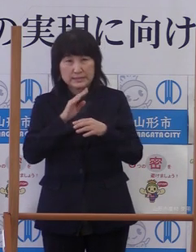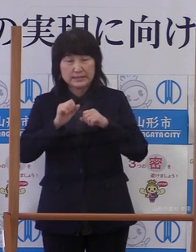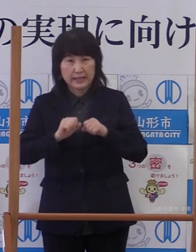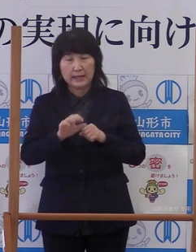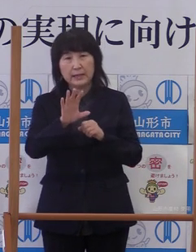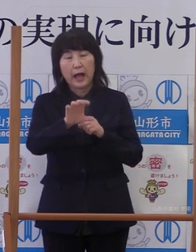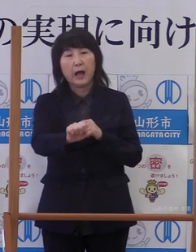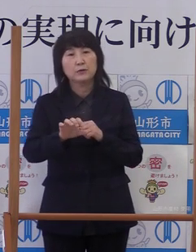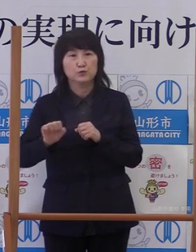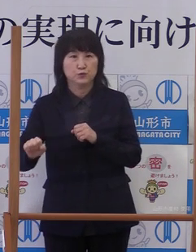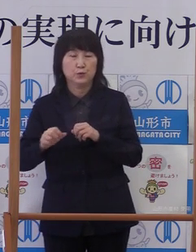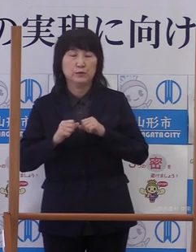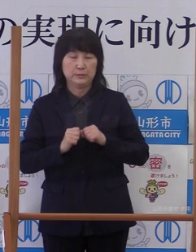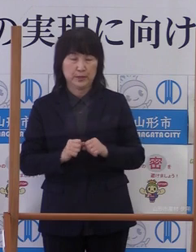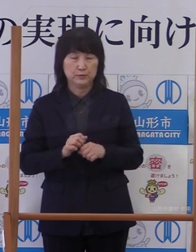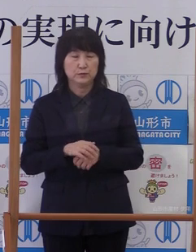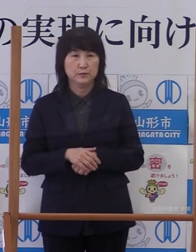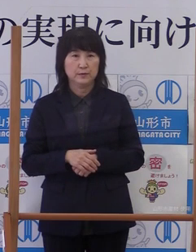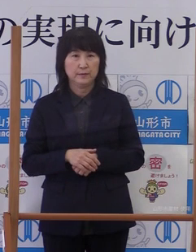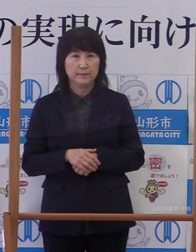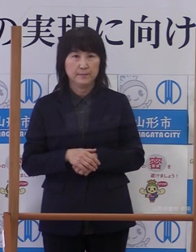行います。